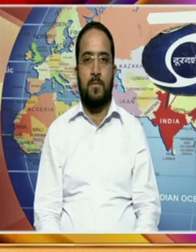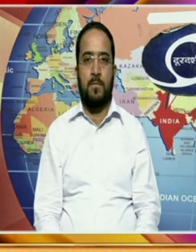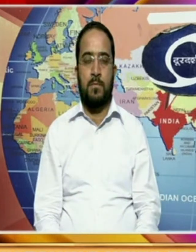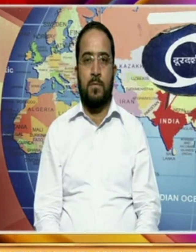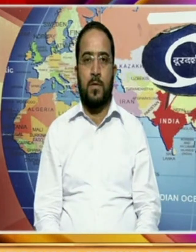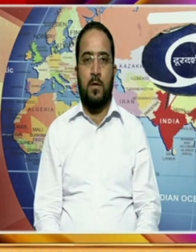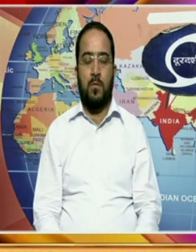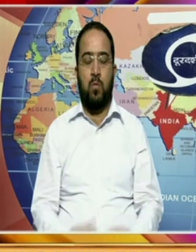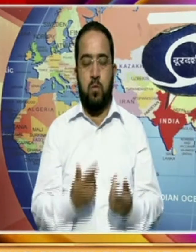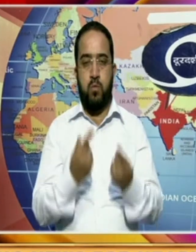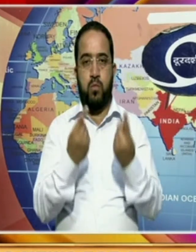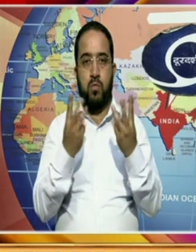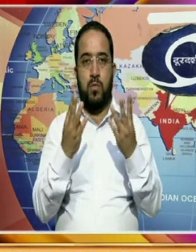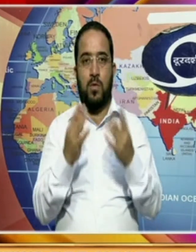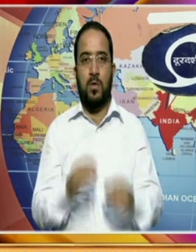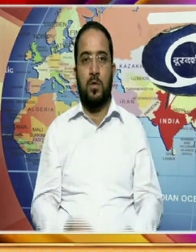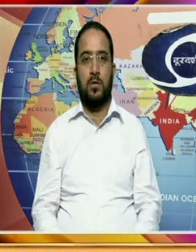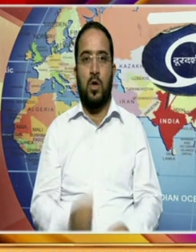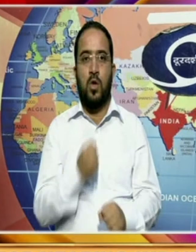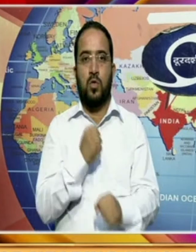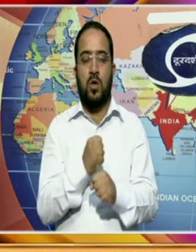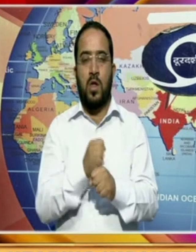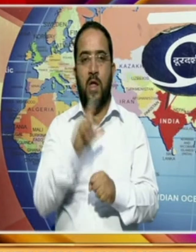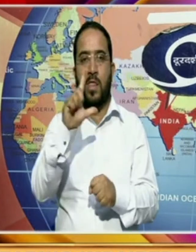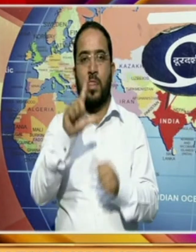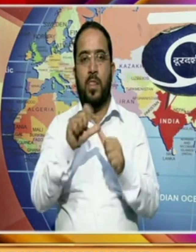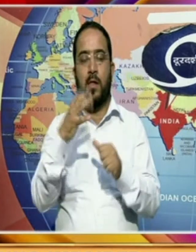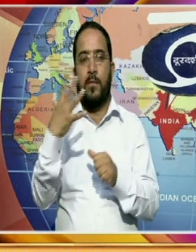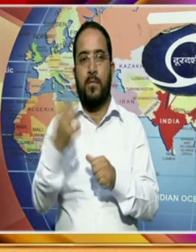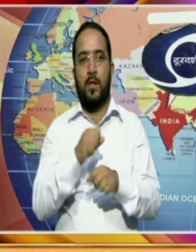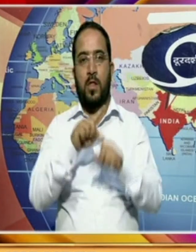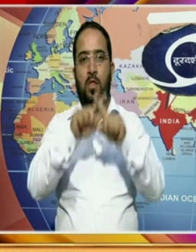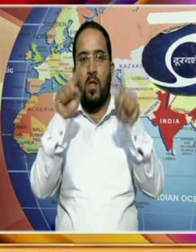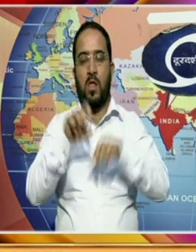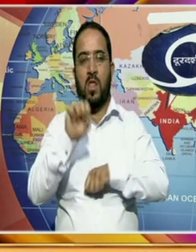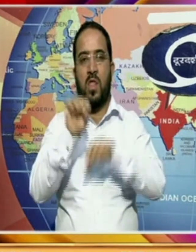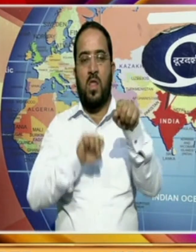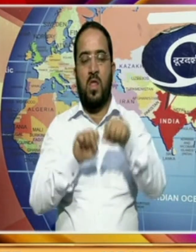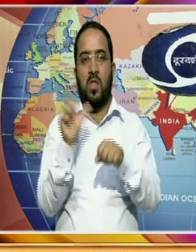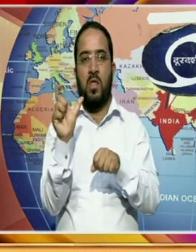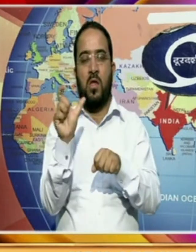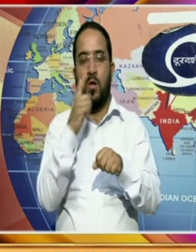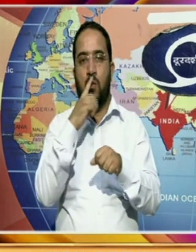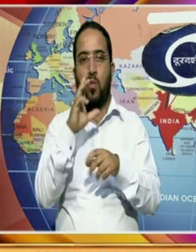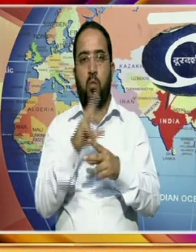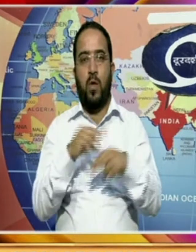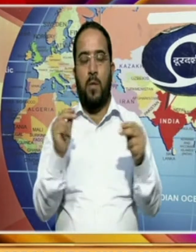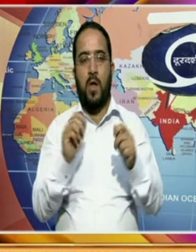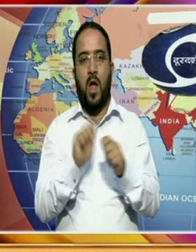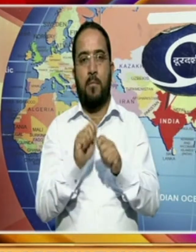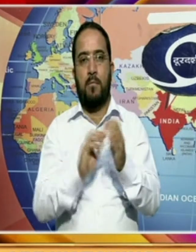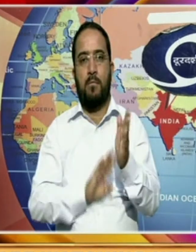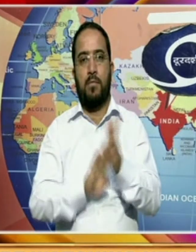इनमें से बेशतर जिला इंतजामिया से लाइसेंस हासिल करने के बगैर काम कर रहे थे।